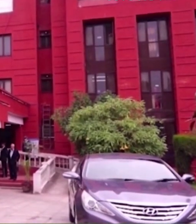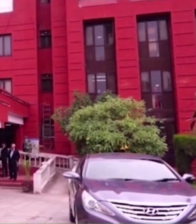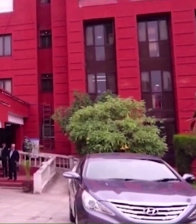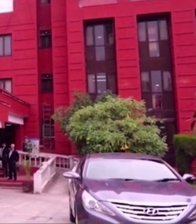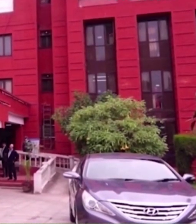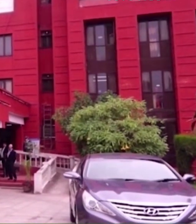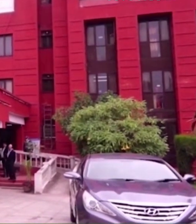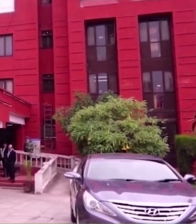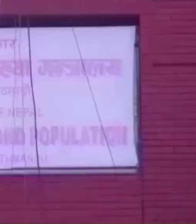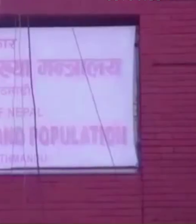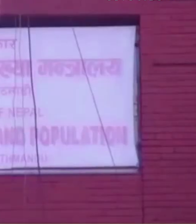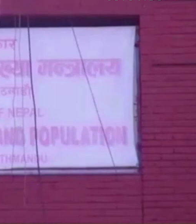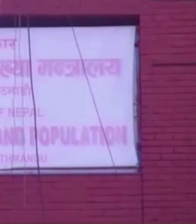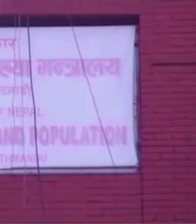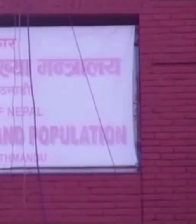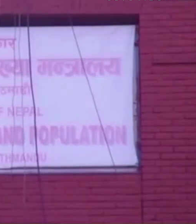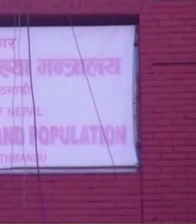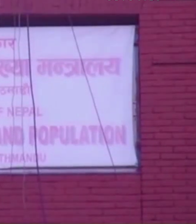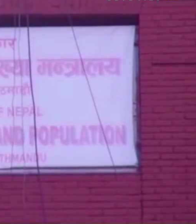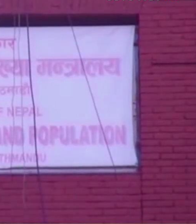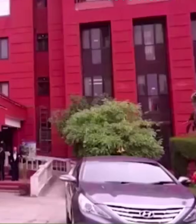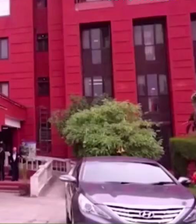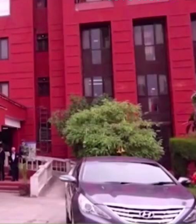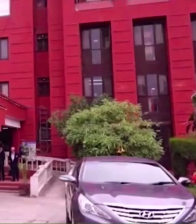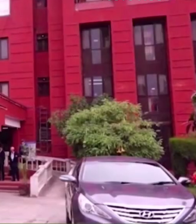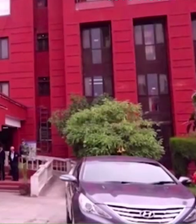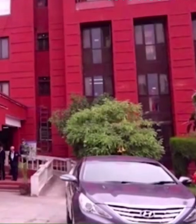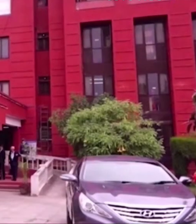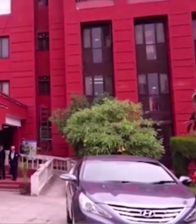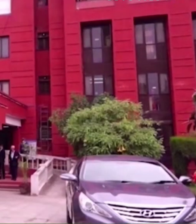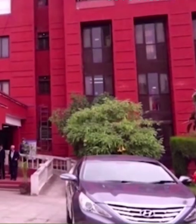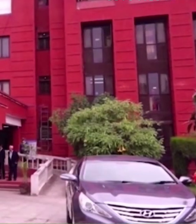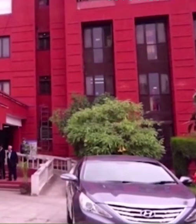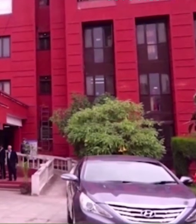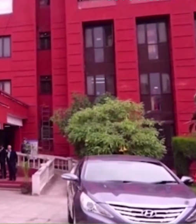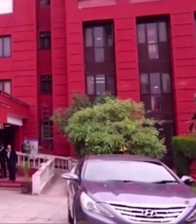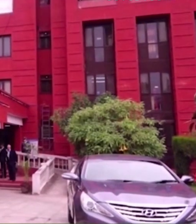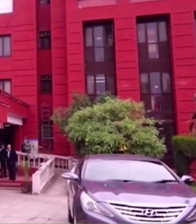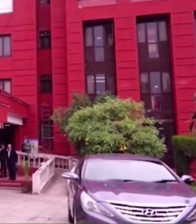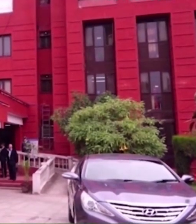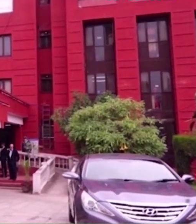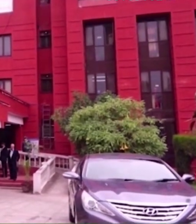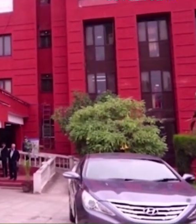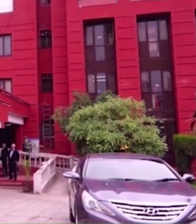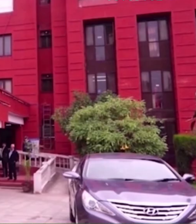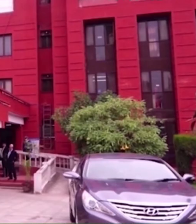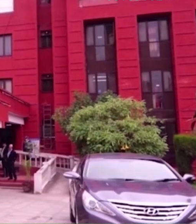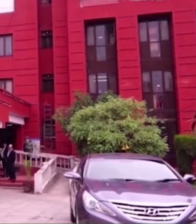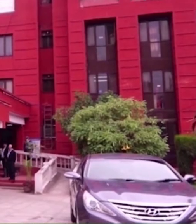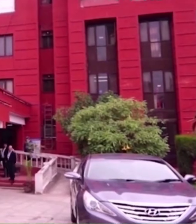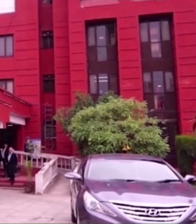रहेको बताइएको छ। त्यस्तै प्रवक्ता देवकोटाले हालसम्म पीसीआर 28,160 र आरडीटी विधिबाट